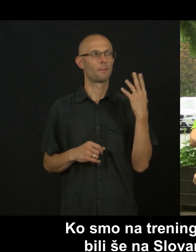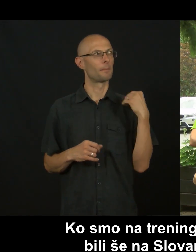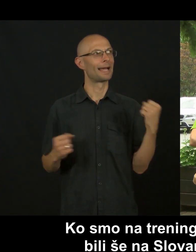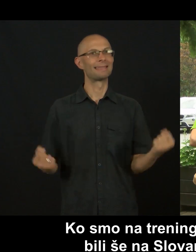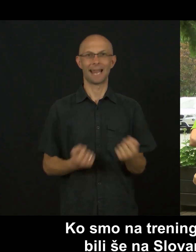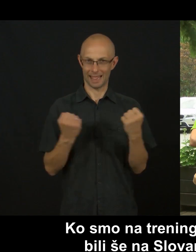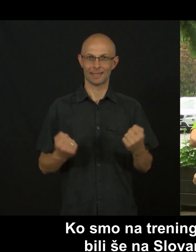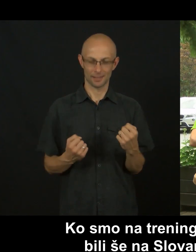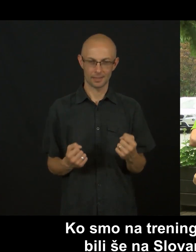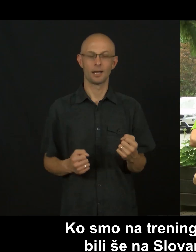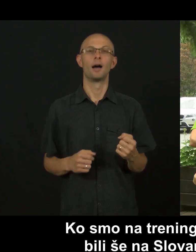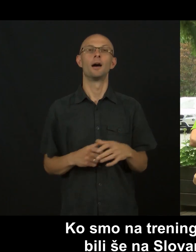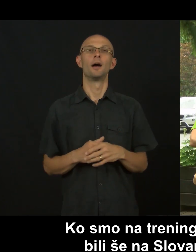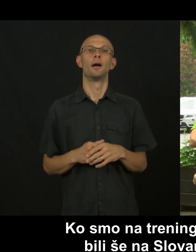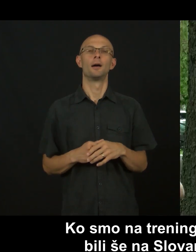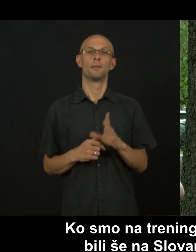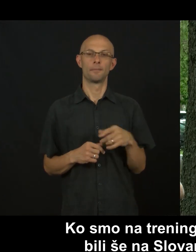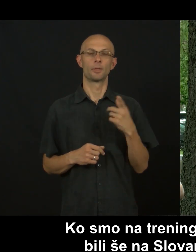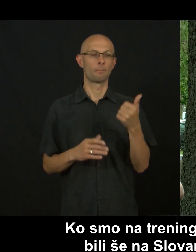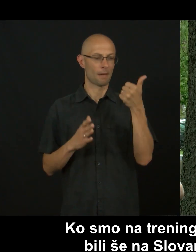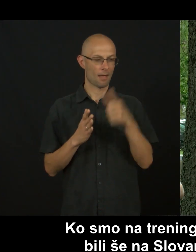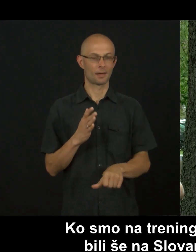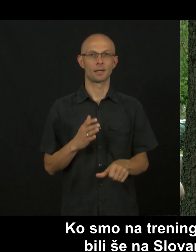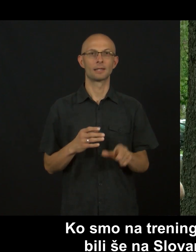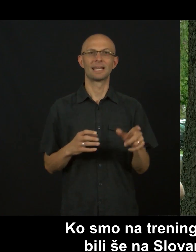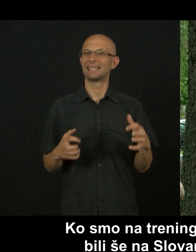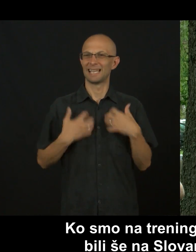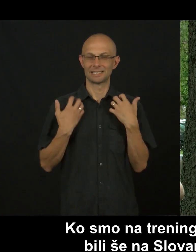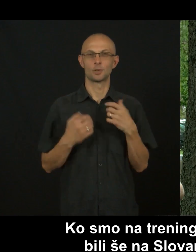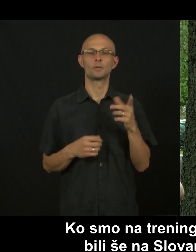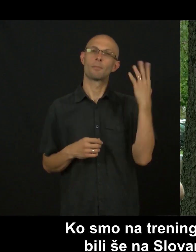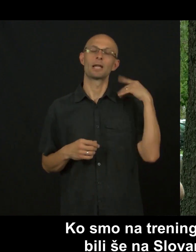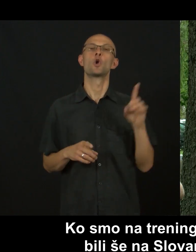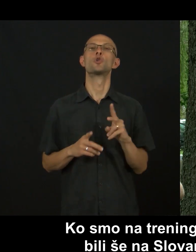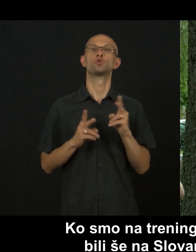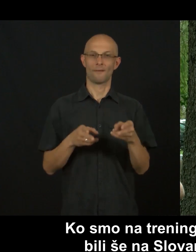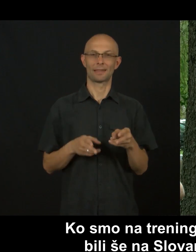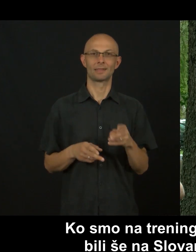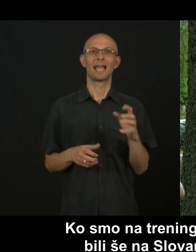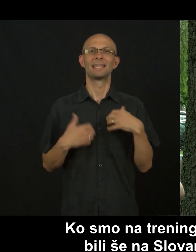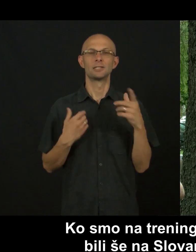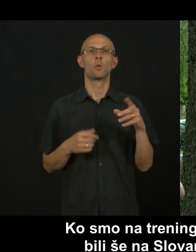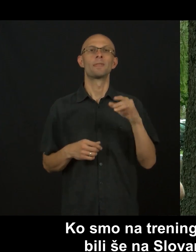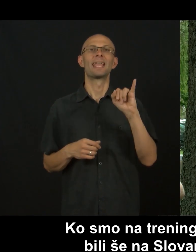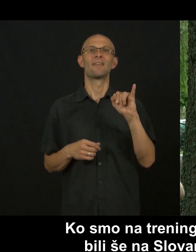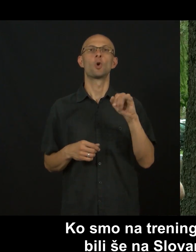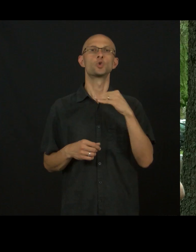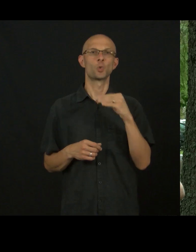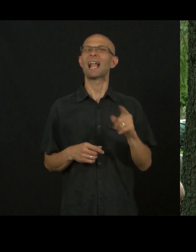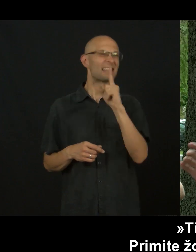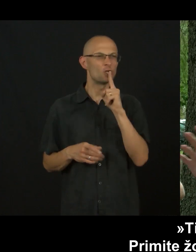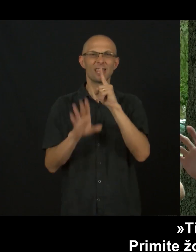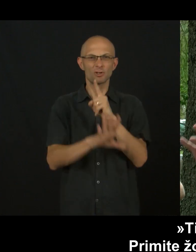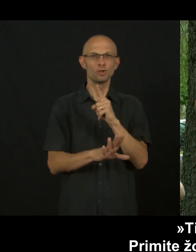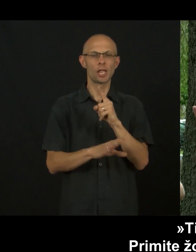Ko smo na treningu, pa se je enkrat jezil, ker smo bili še na Slovanu, se je jezil Ivo Sunara.